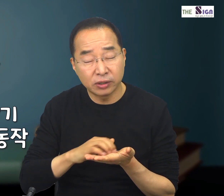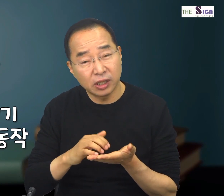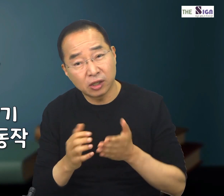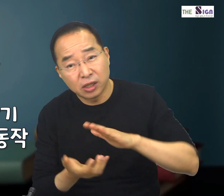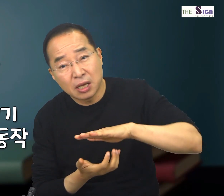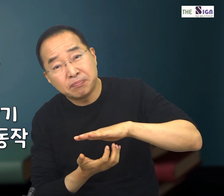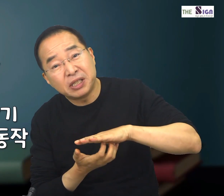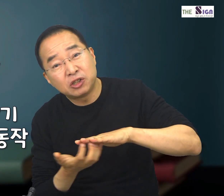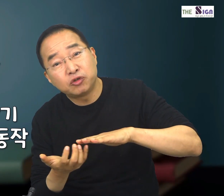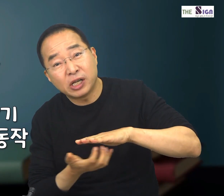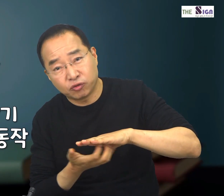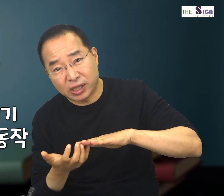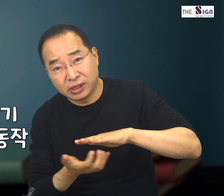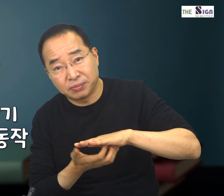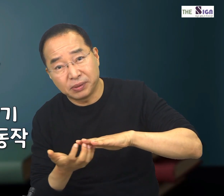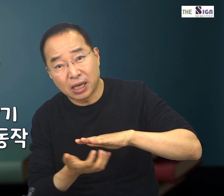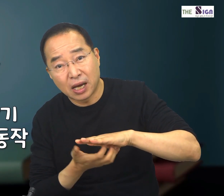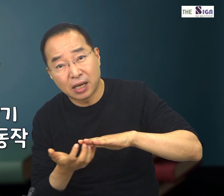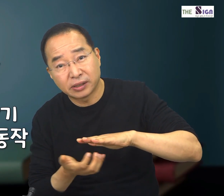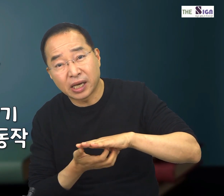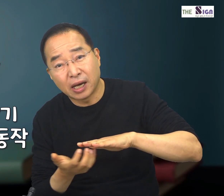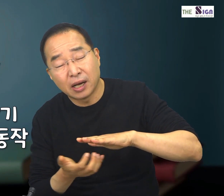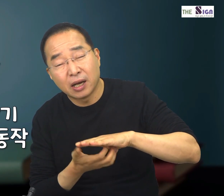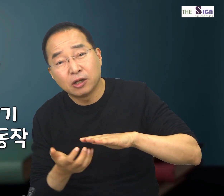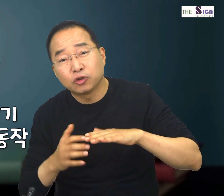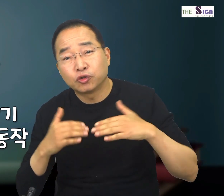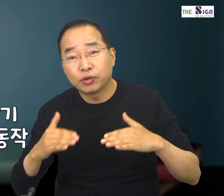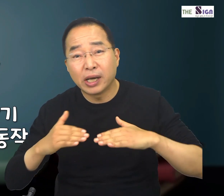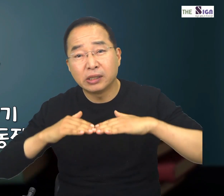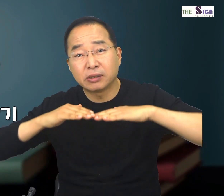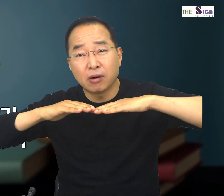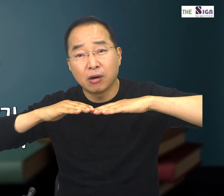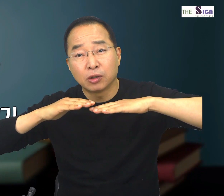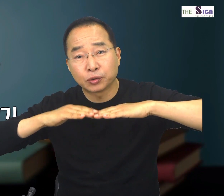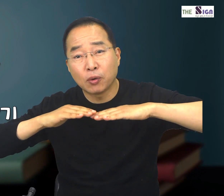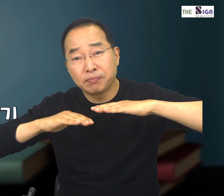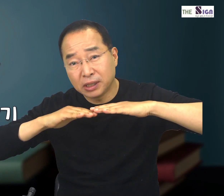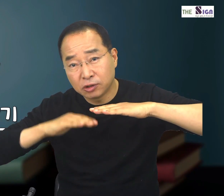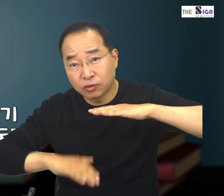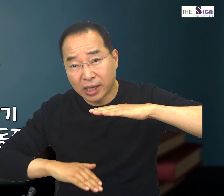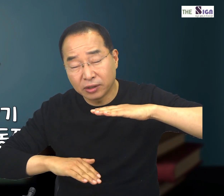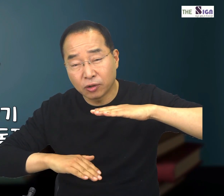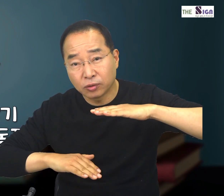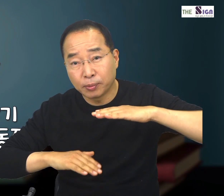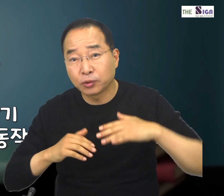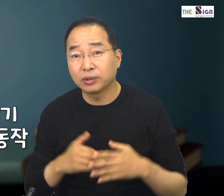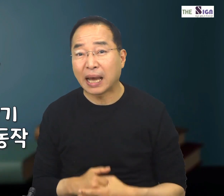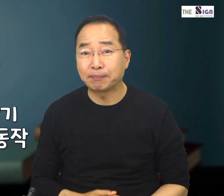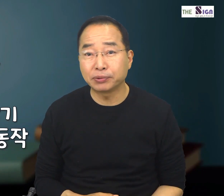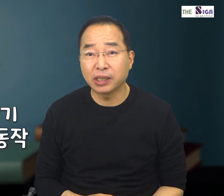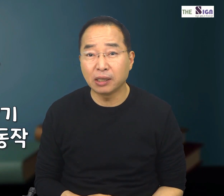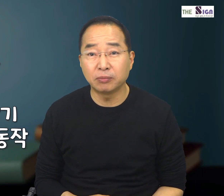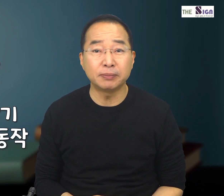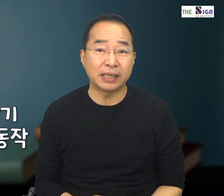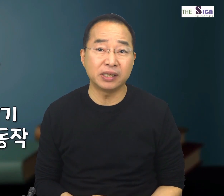이걸 밑으로 할 수가 있습니다. 자, 수화에서 손 밑으로 하는 경우는 보통 나쁜 개념을 많이